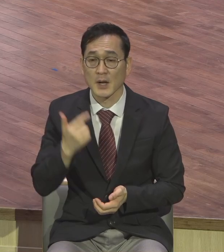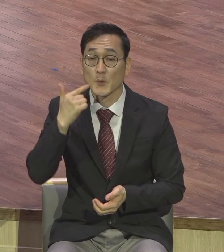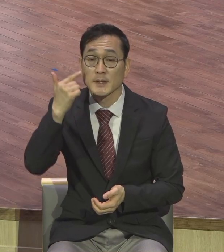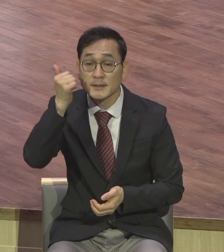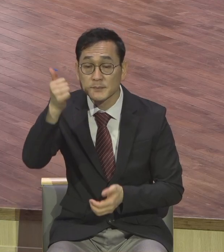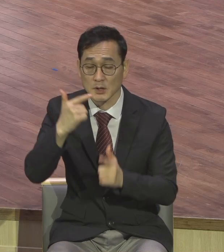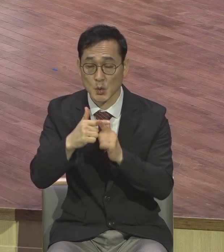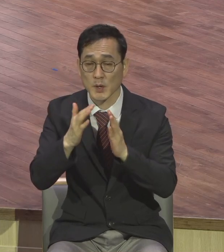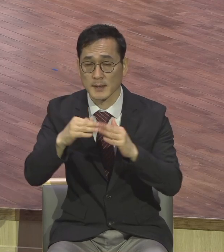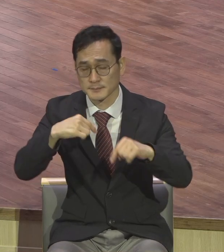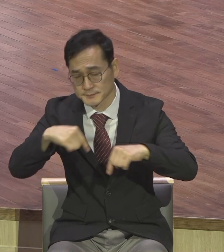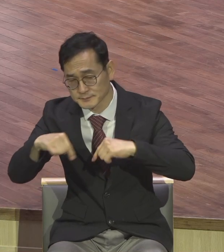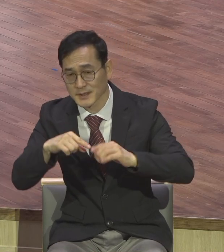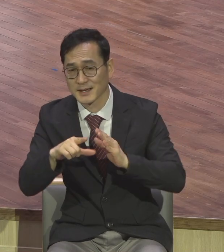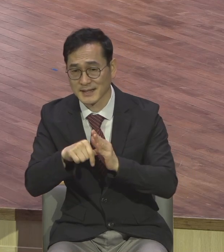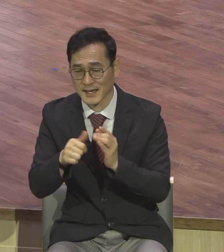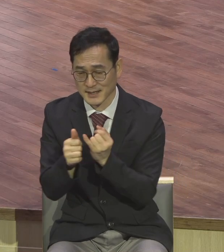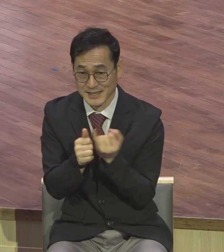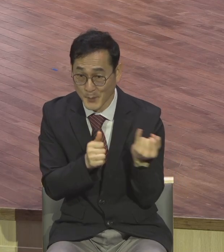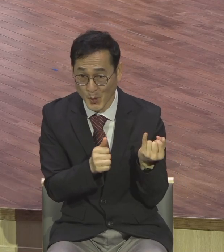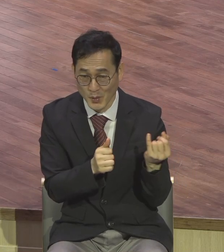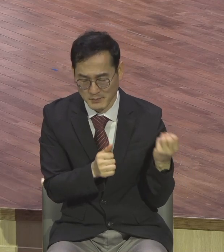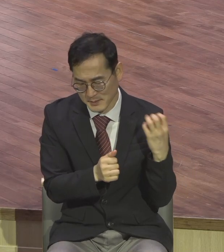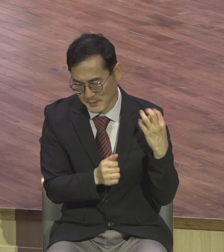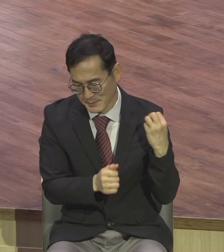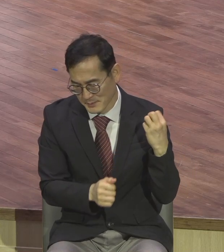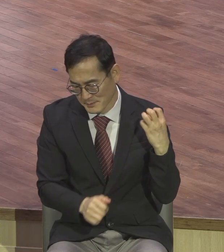하다 보면 이 사모의 말,